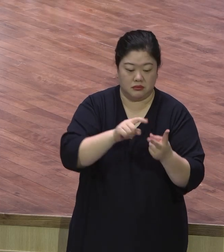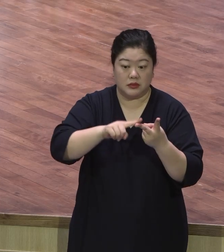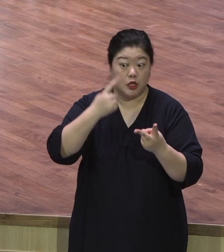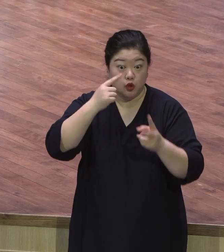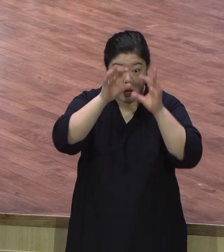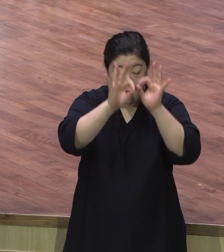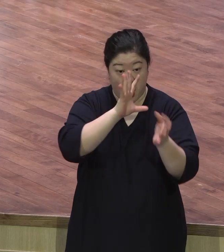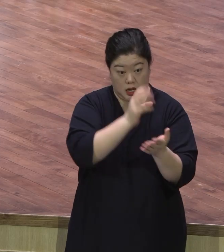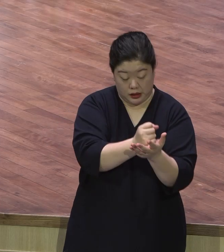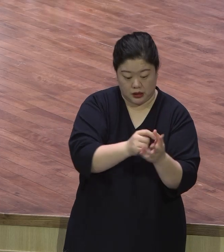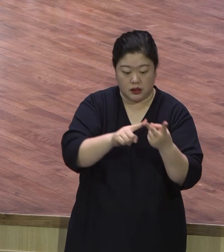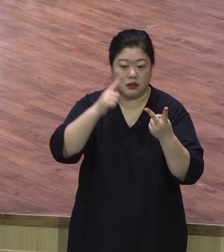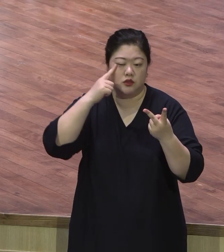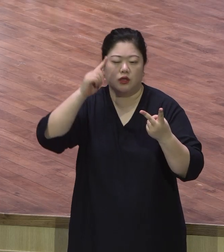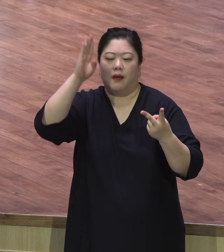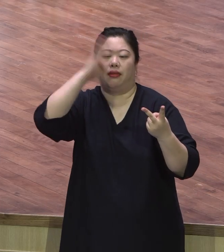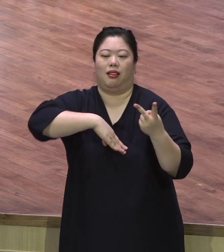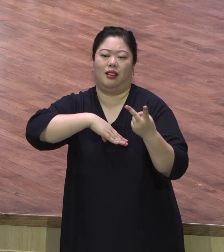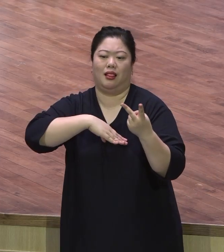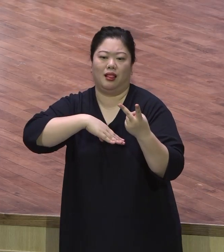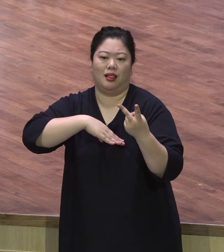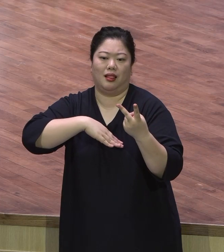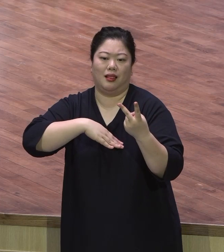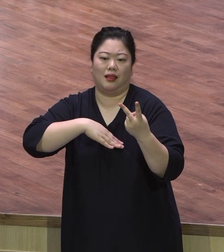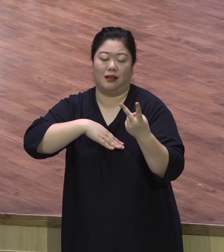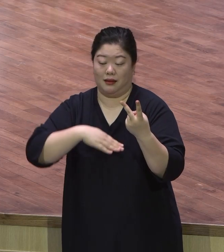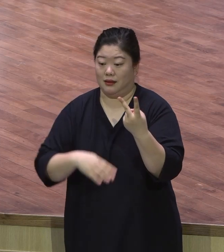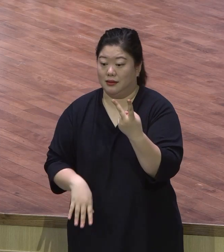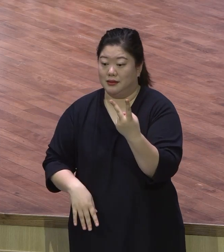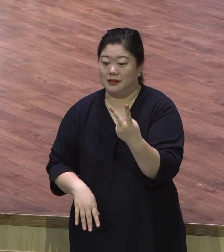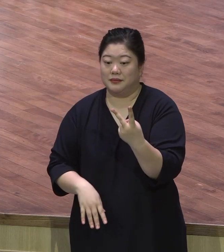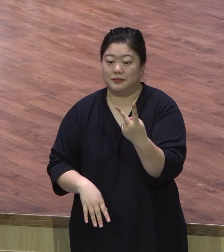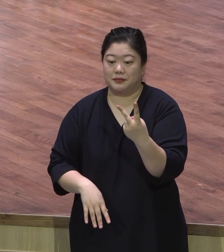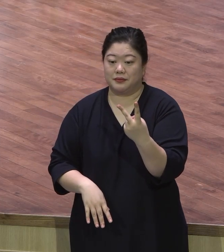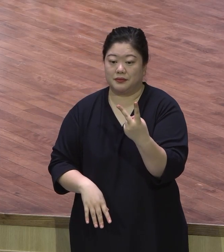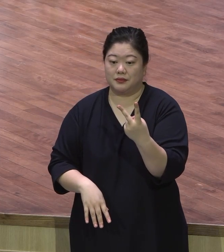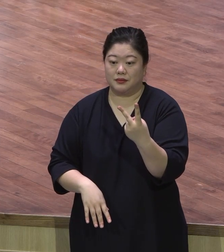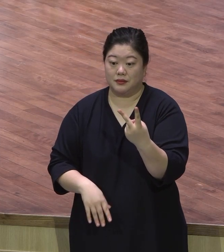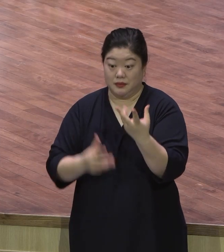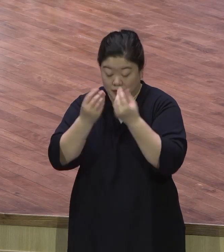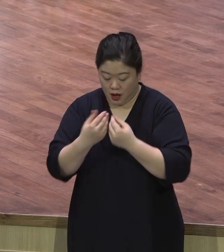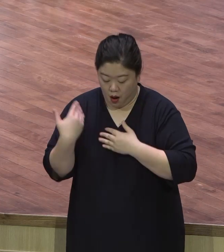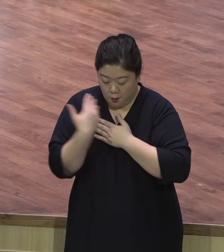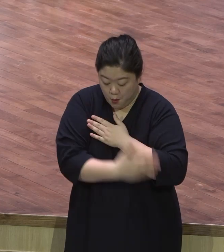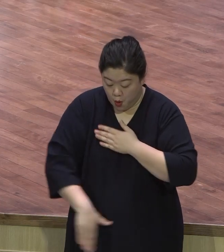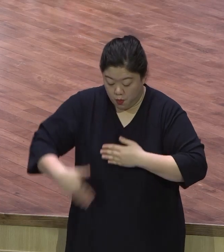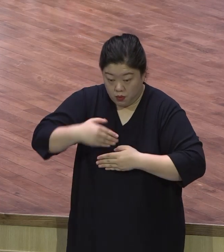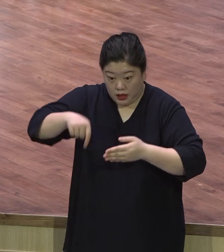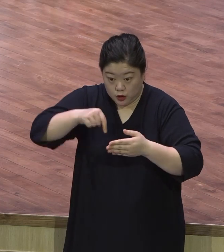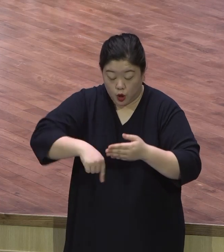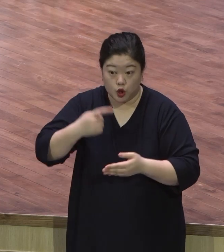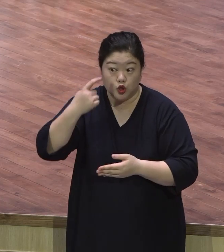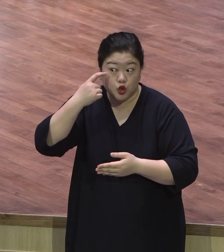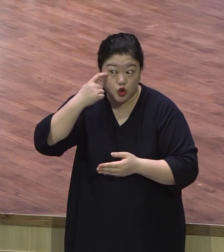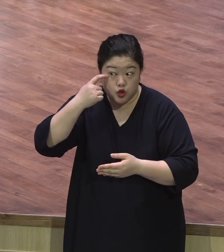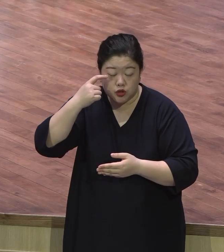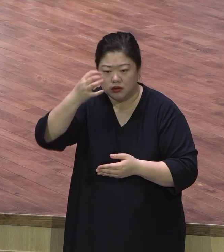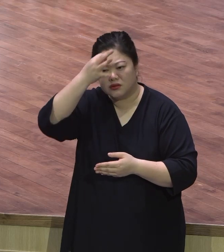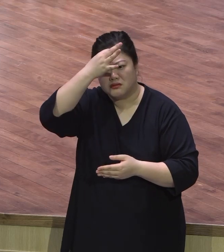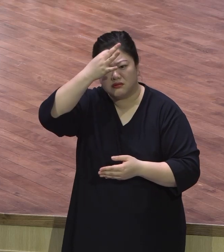좋은 눈이 있고 나쁜 눈이 있다 몸의 일부인인 눈 눈의